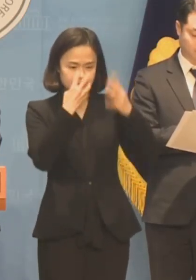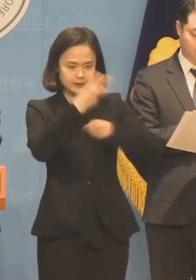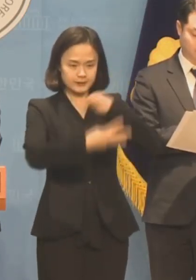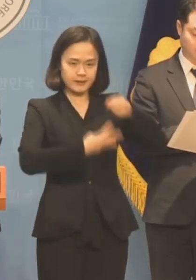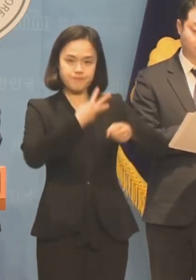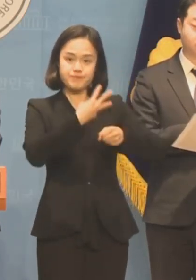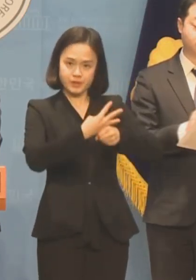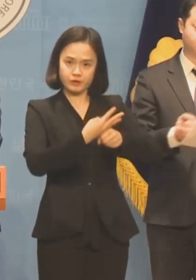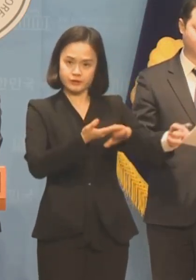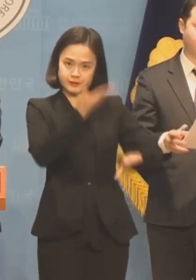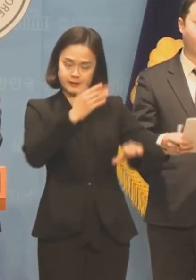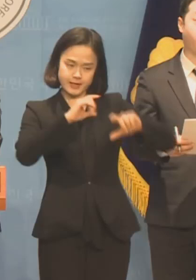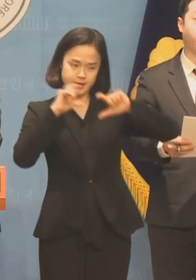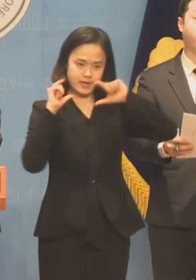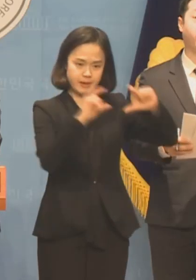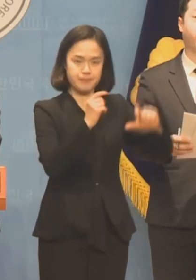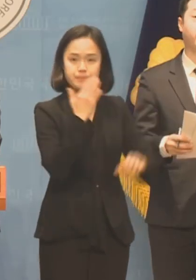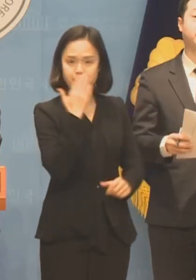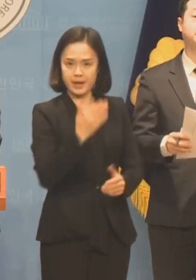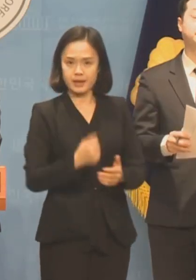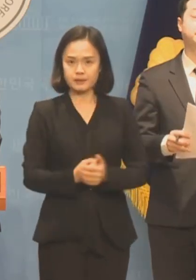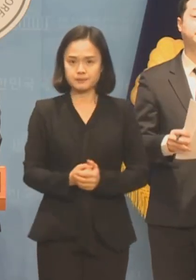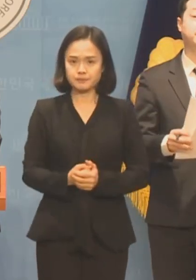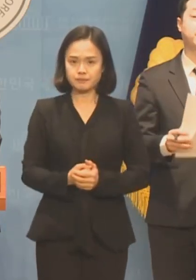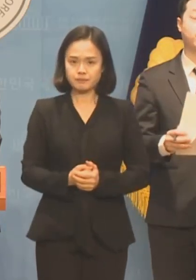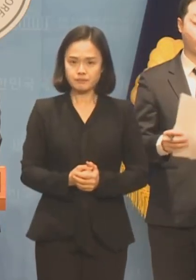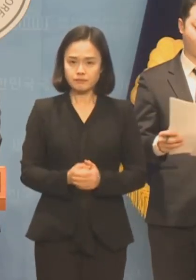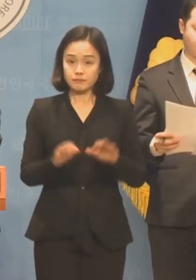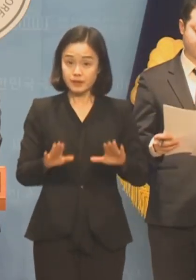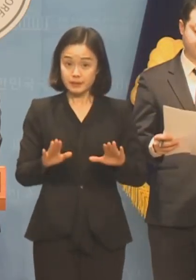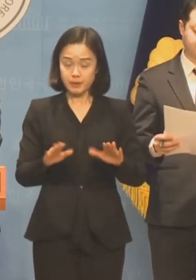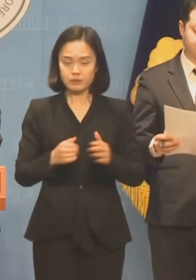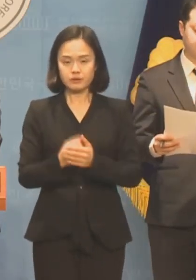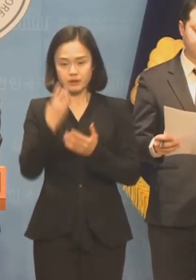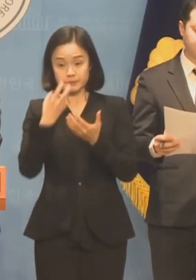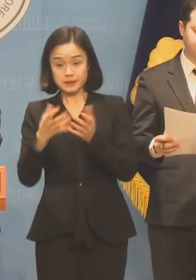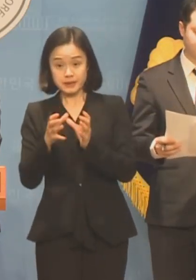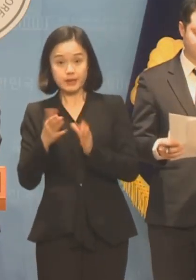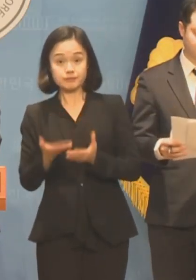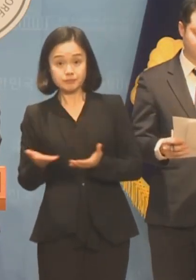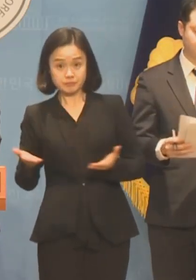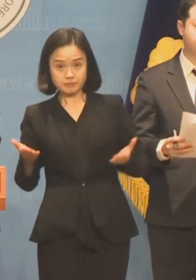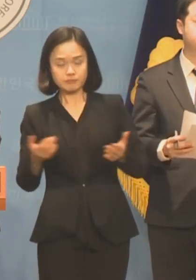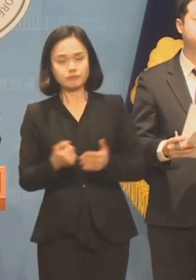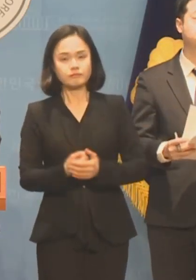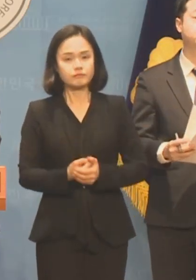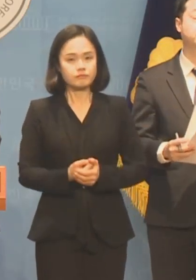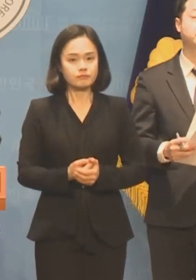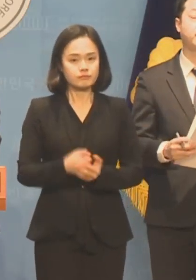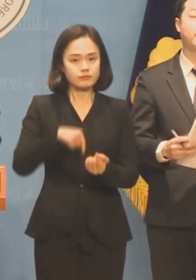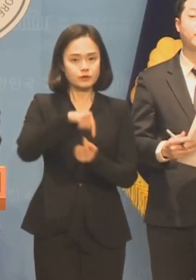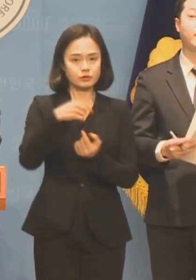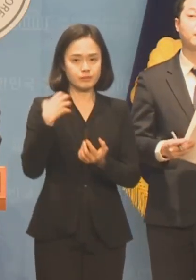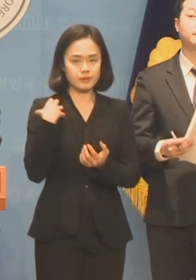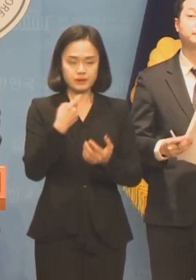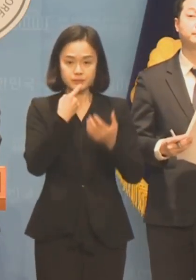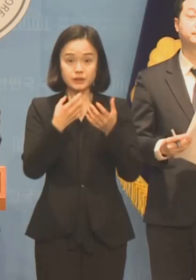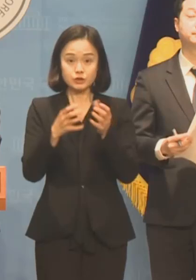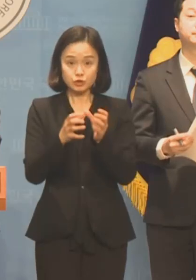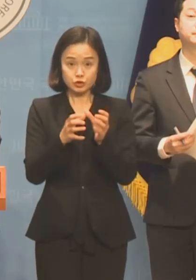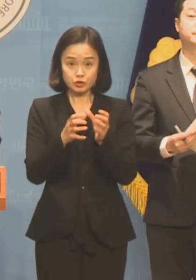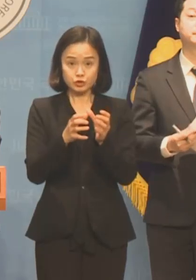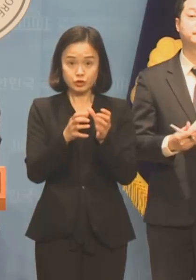이번 고발은 허위조작감시단이 운영하는 허위조작 정보 제보 플랫폼인 민주파출소를